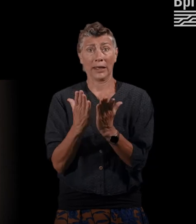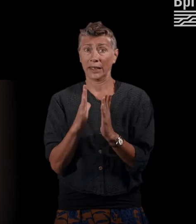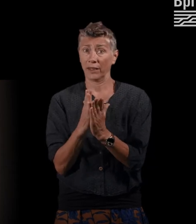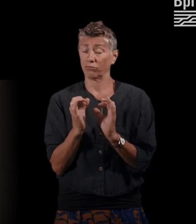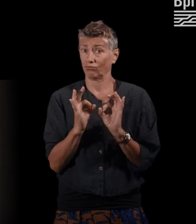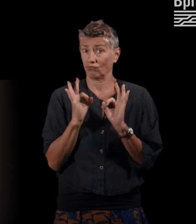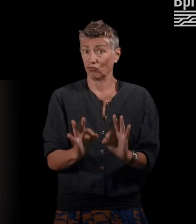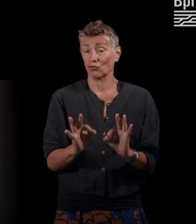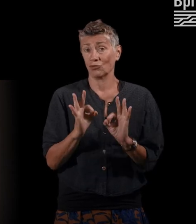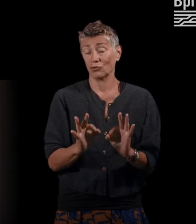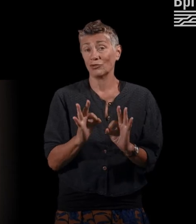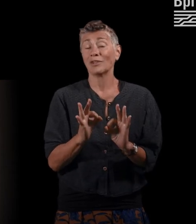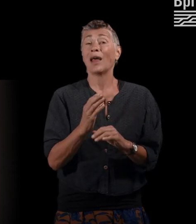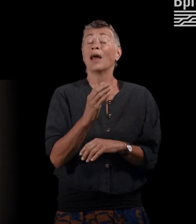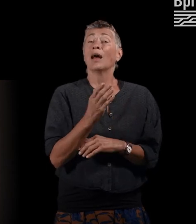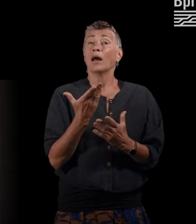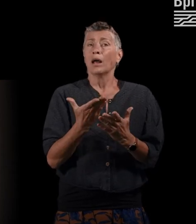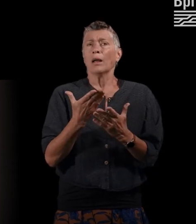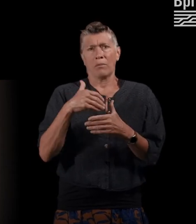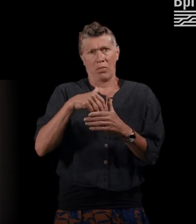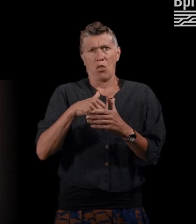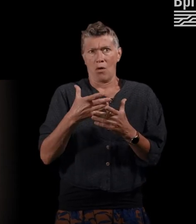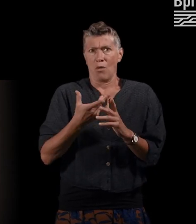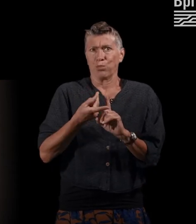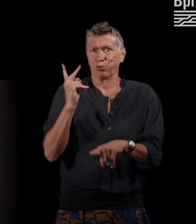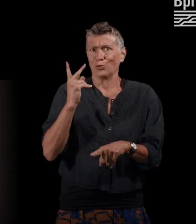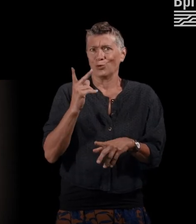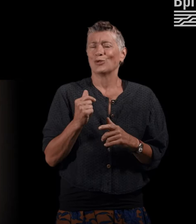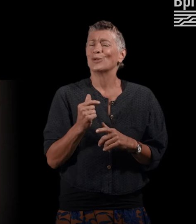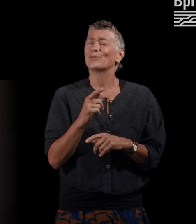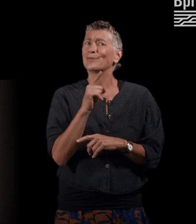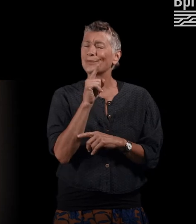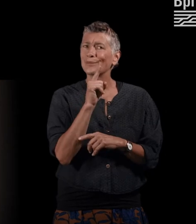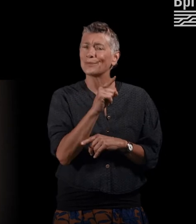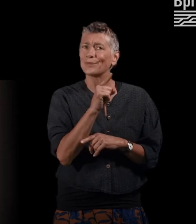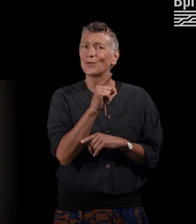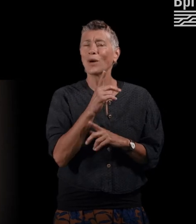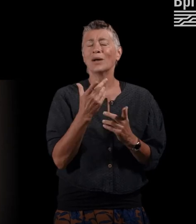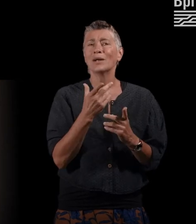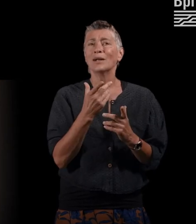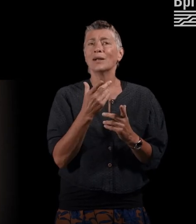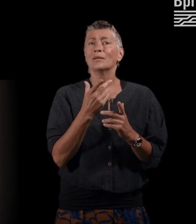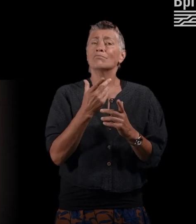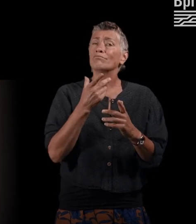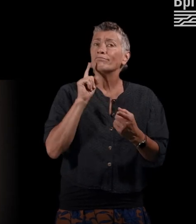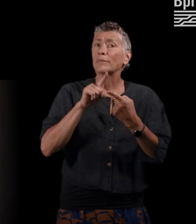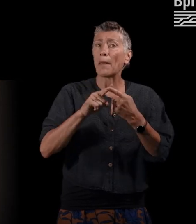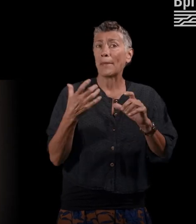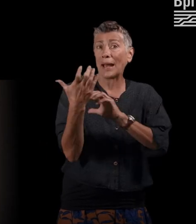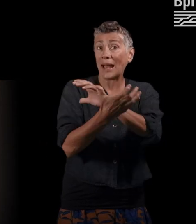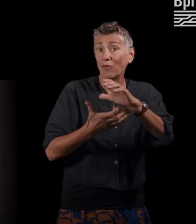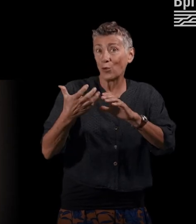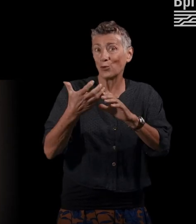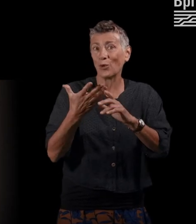lit dans ce livre « Octobre Liban », Camille Amoun, mais qui dit beaucoup plus de choses que ça. Vous avez choisi de parler de